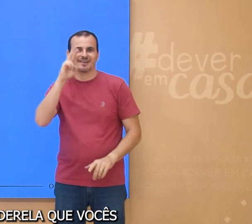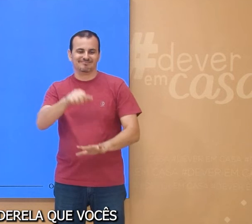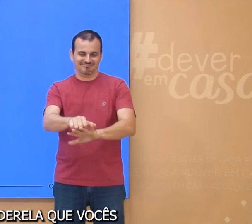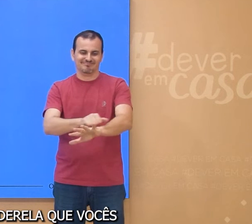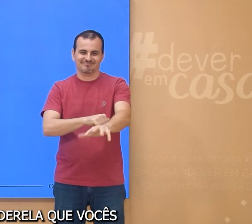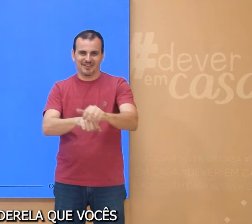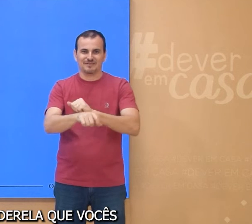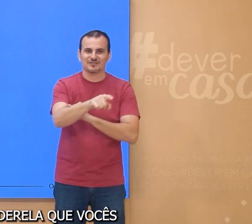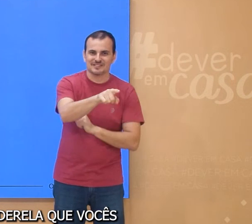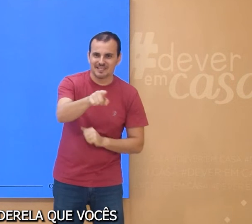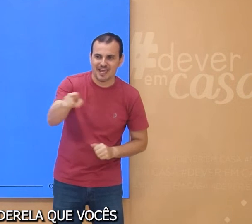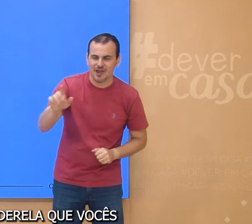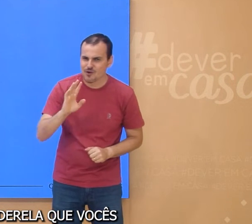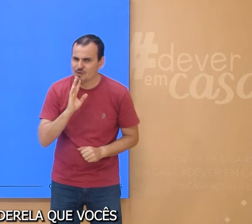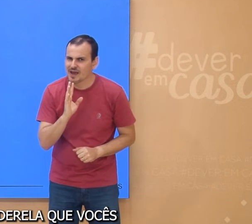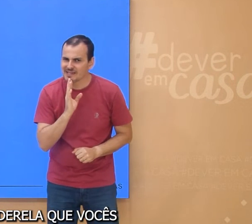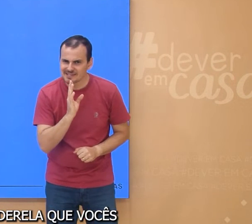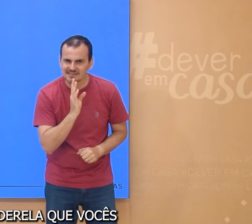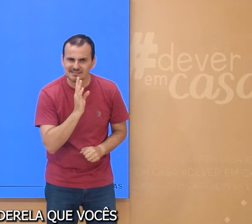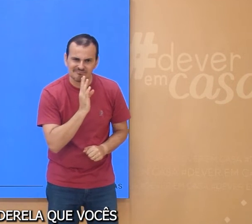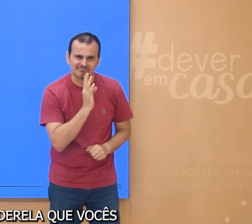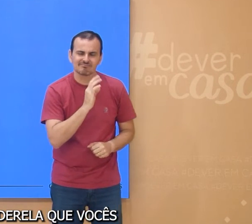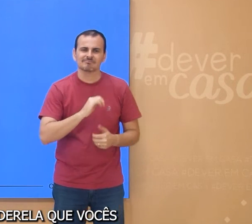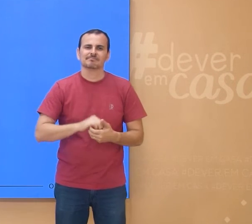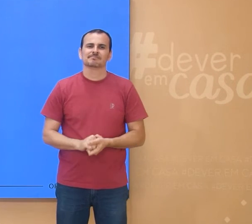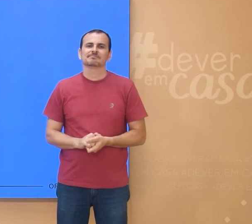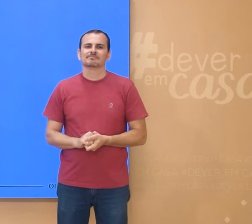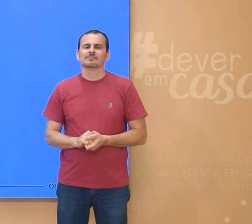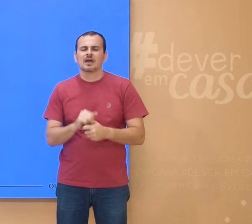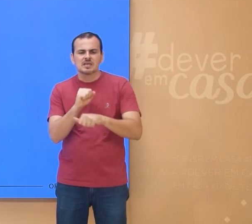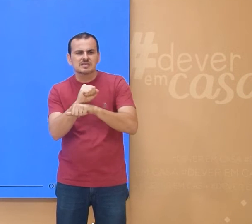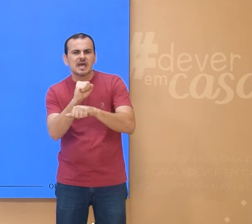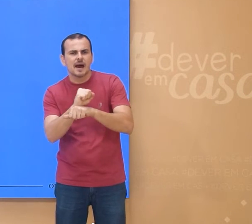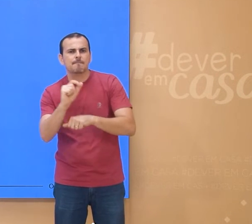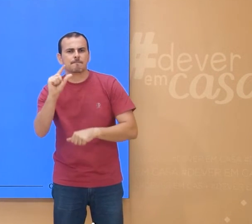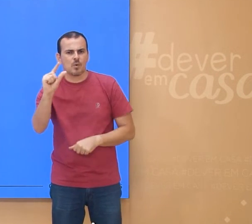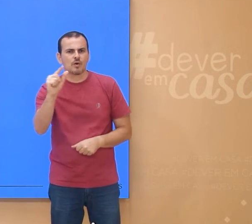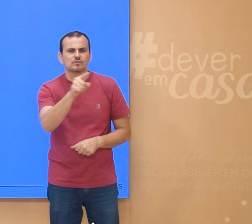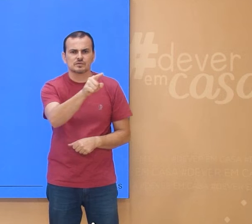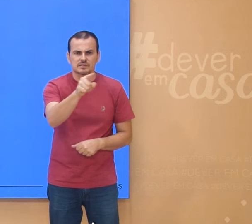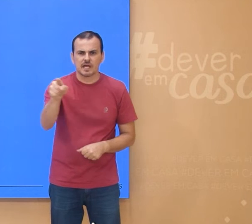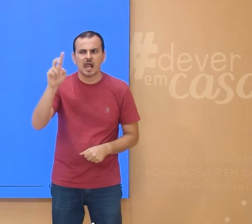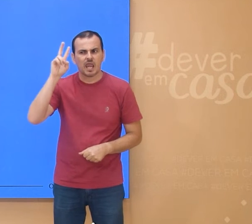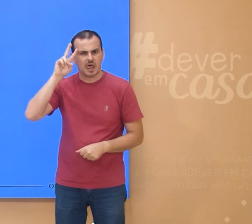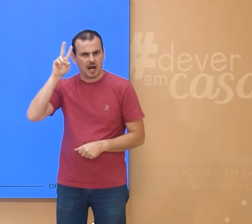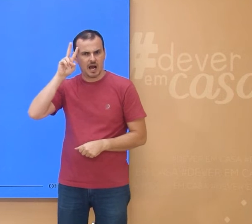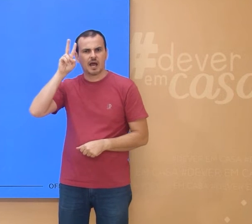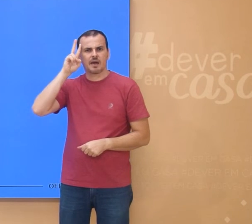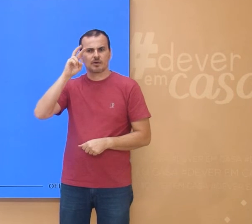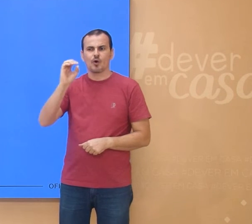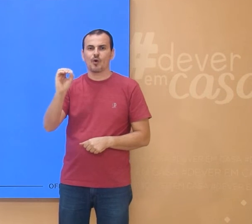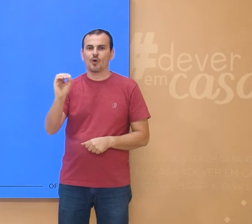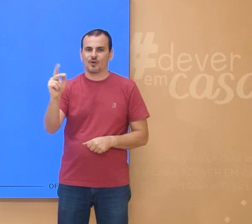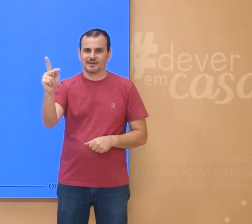da Cinderela que vocês conhecem? Vou esperar um pouco para vocês lembrarem,